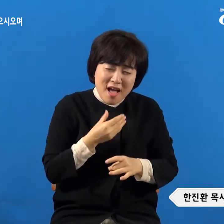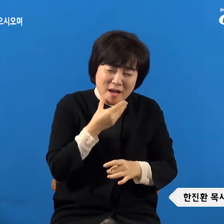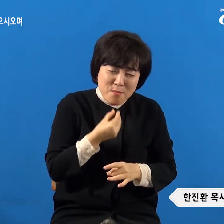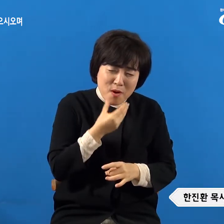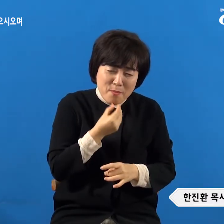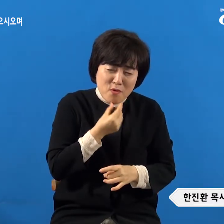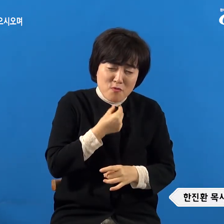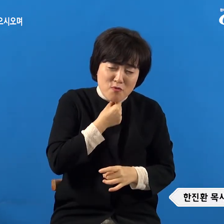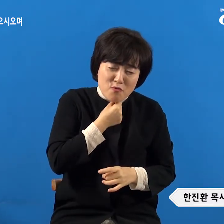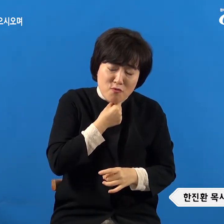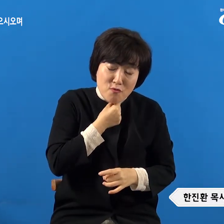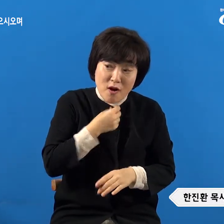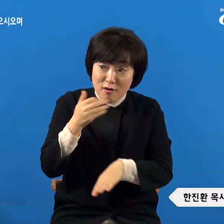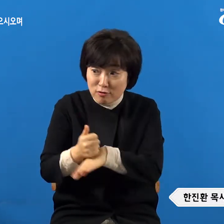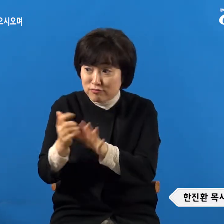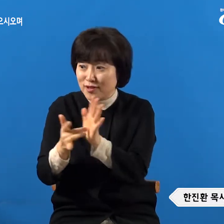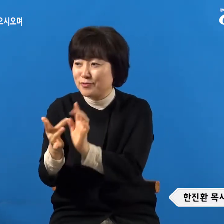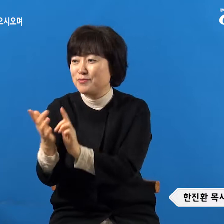찾아왔습니다.